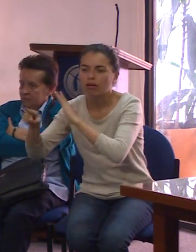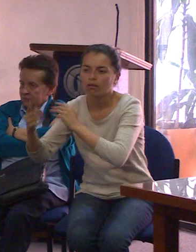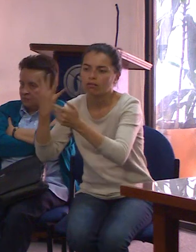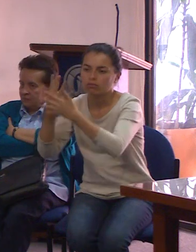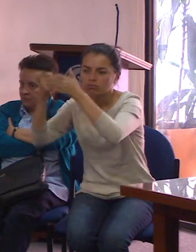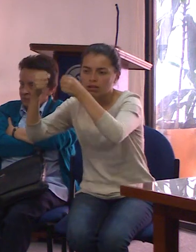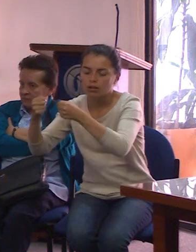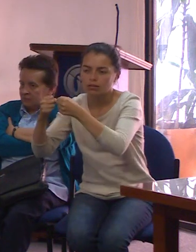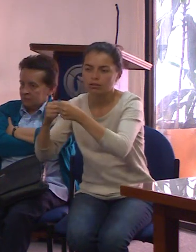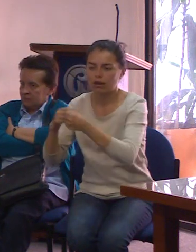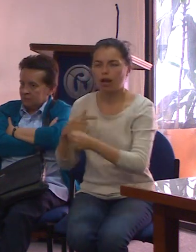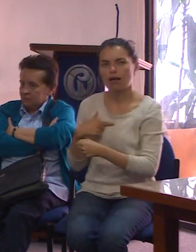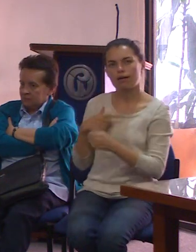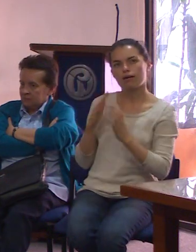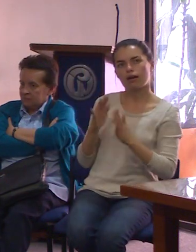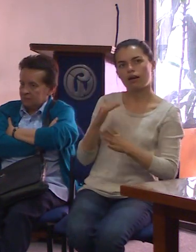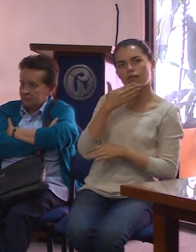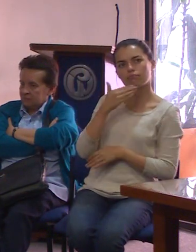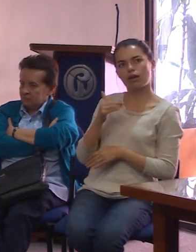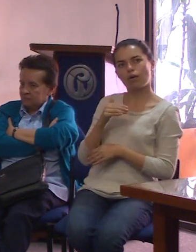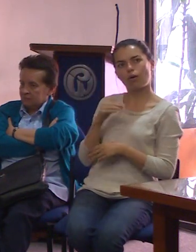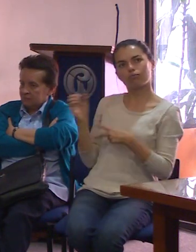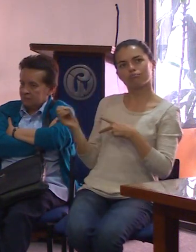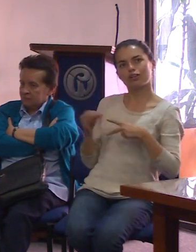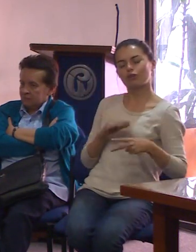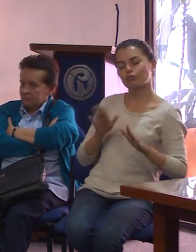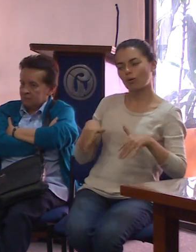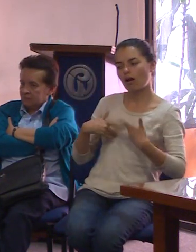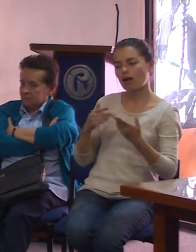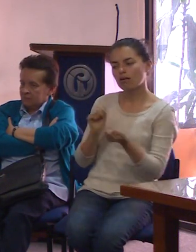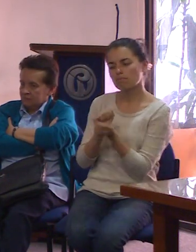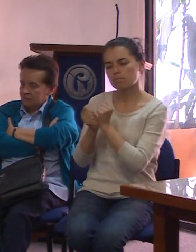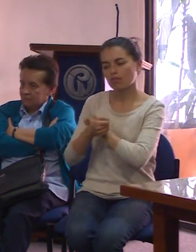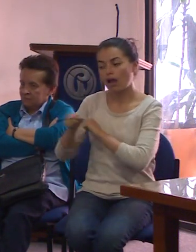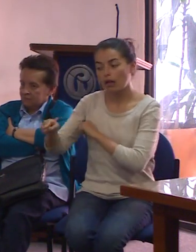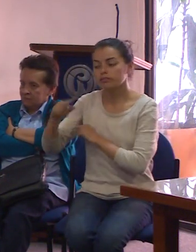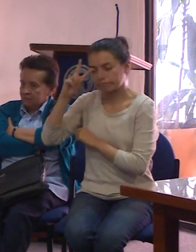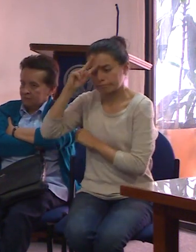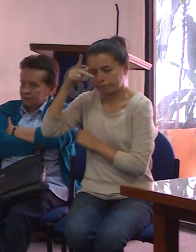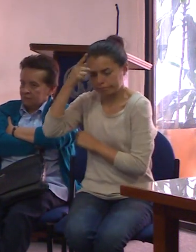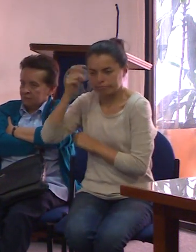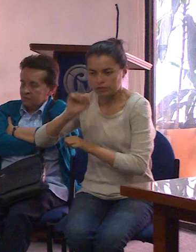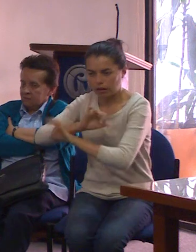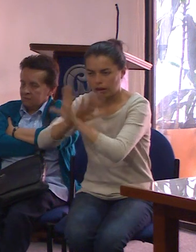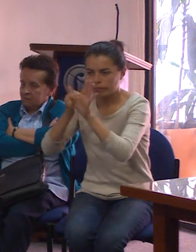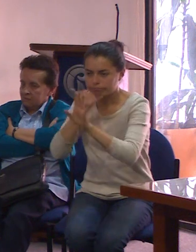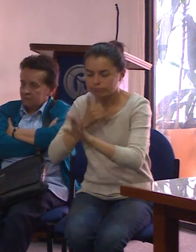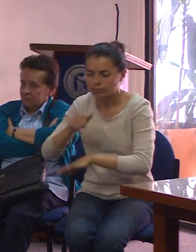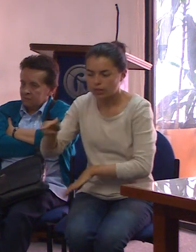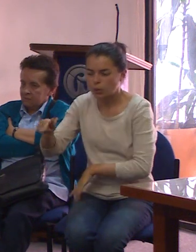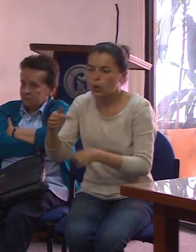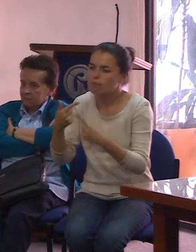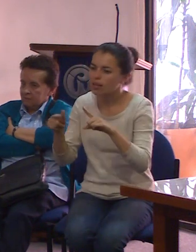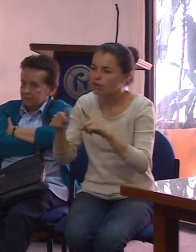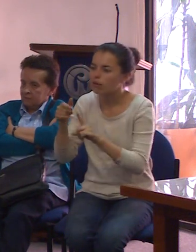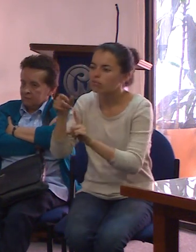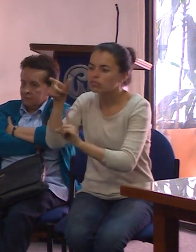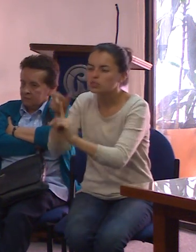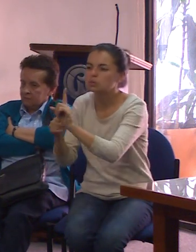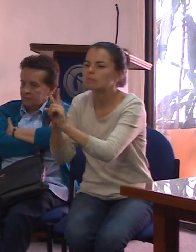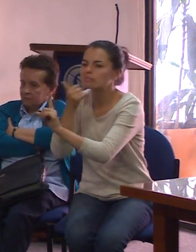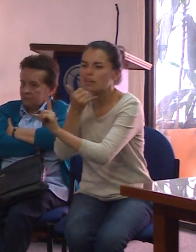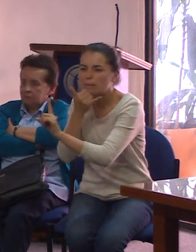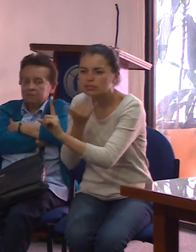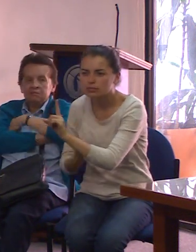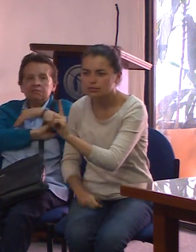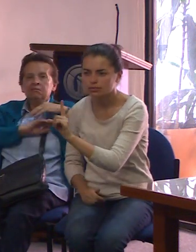la educación, hey, ven, tú cometiste este delito, pensemos qué pasó. O sea, el sujeto que está ahí, algo debió haber